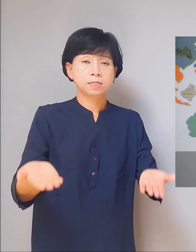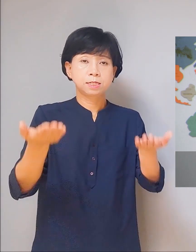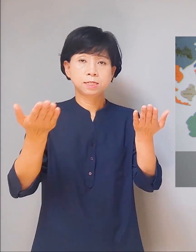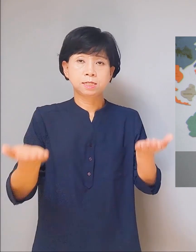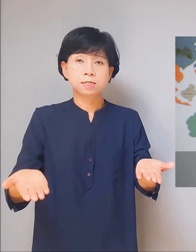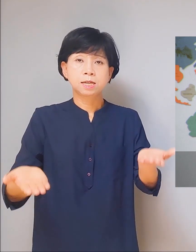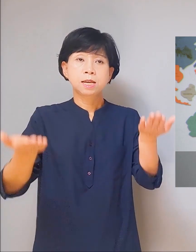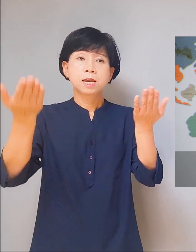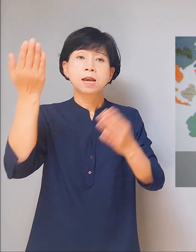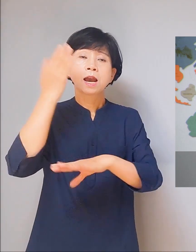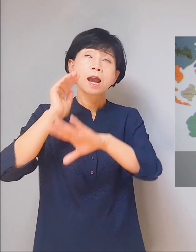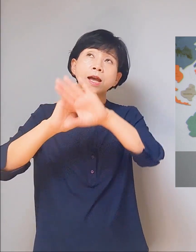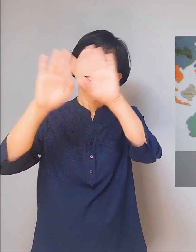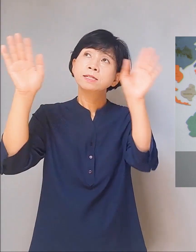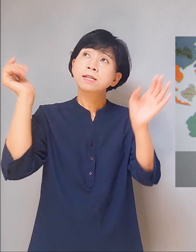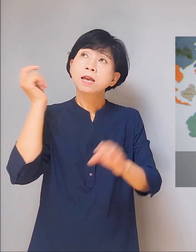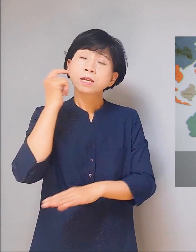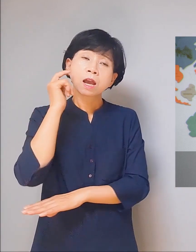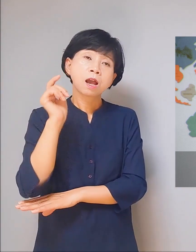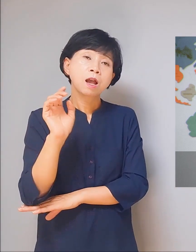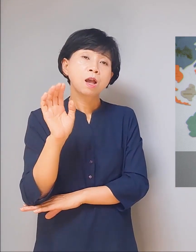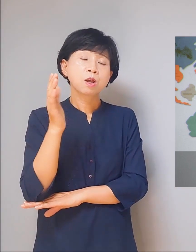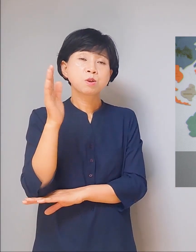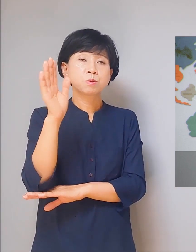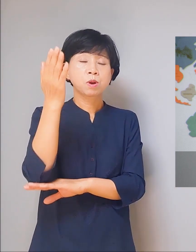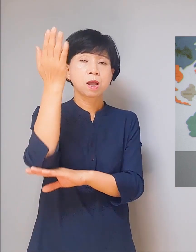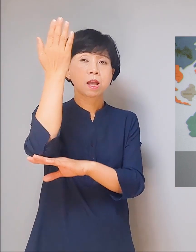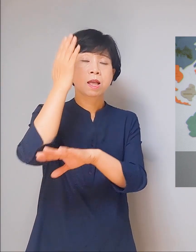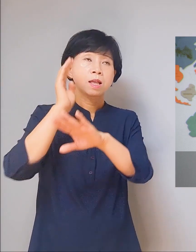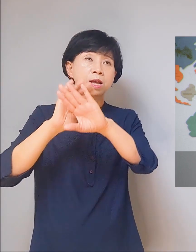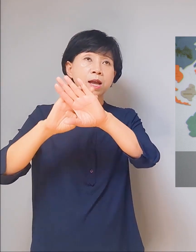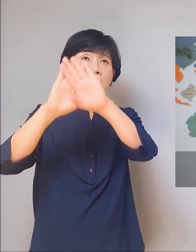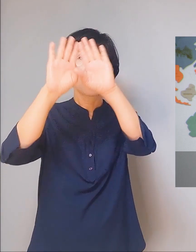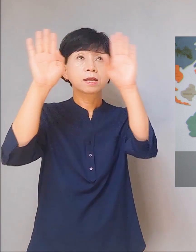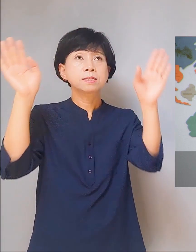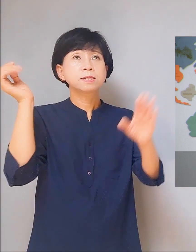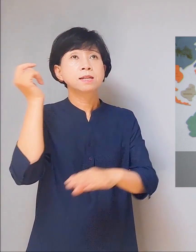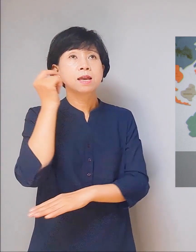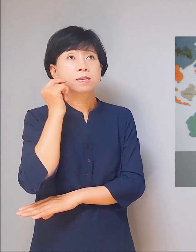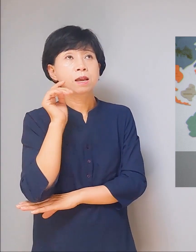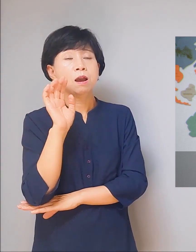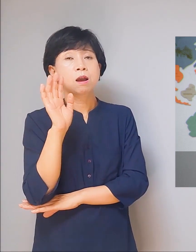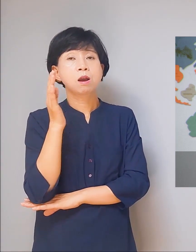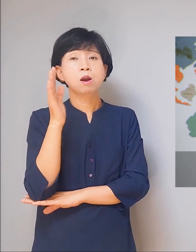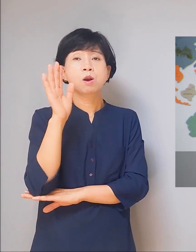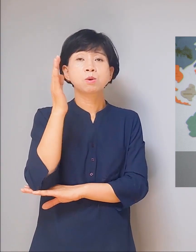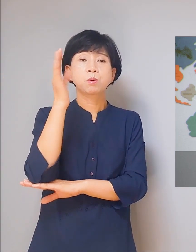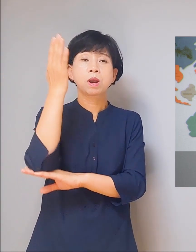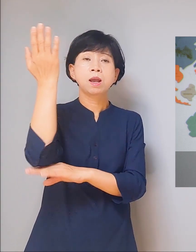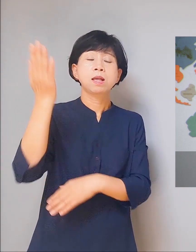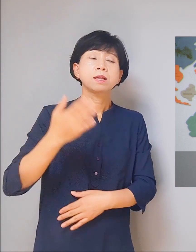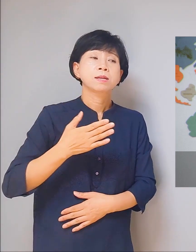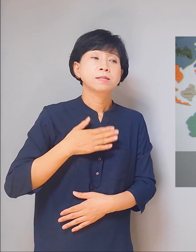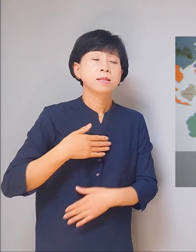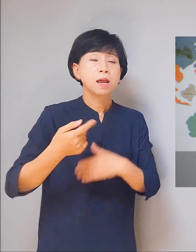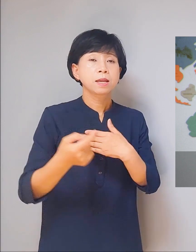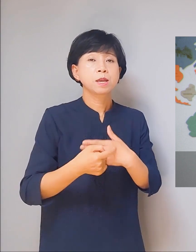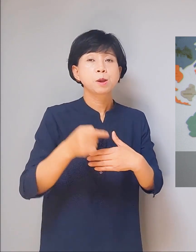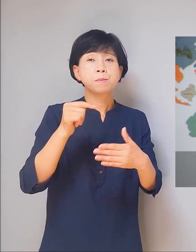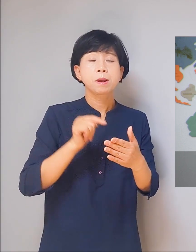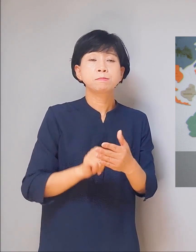하늘의 영광, 하늘의 영광, 하늘의